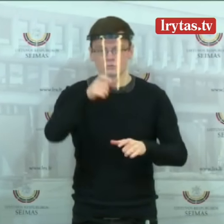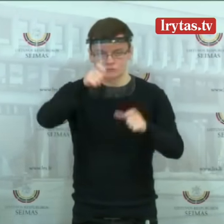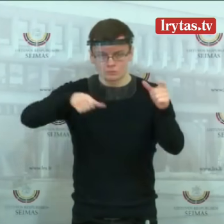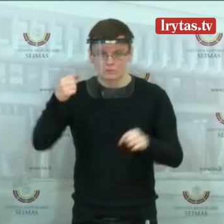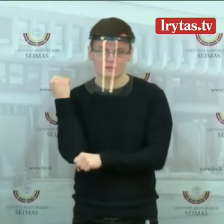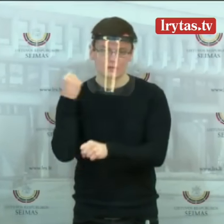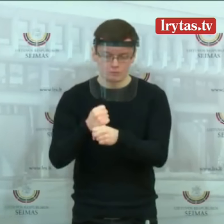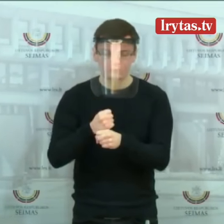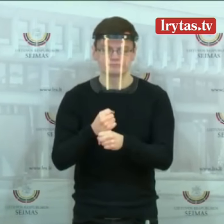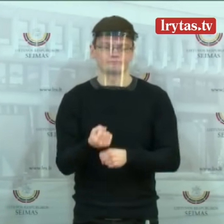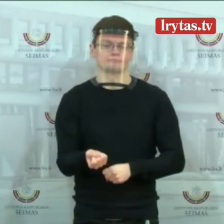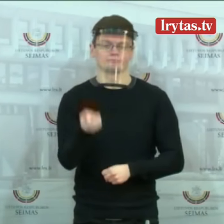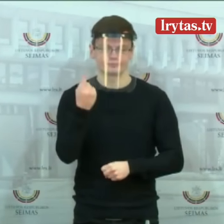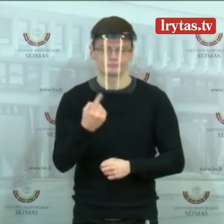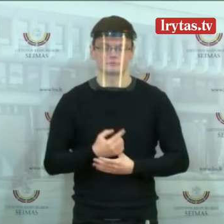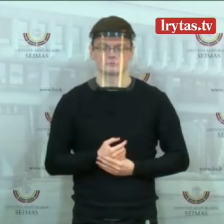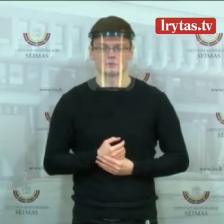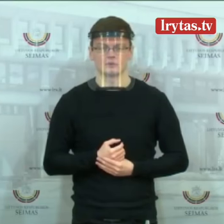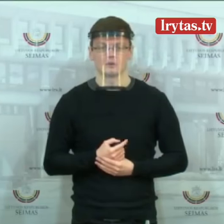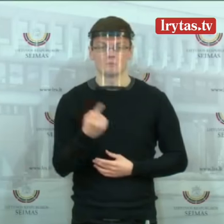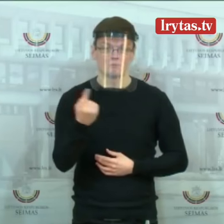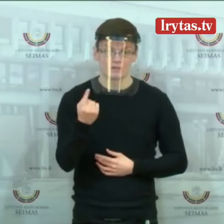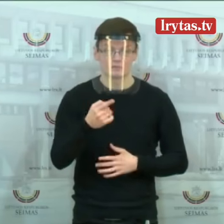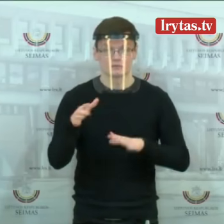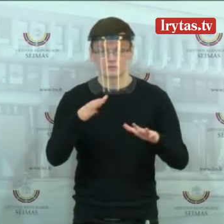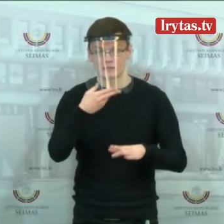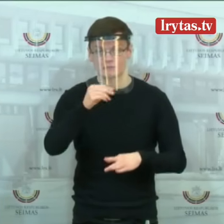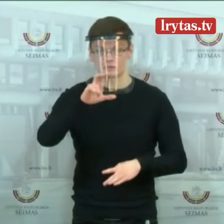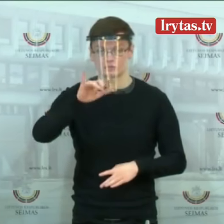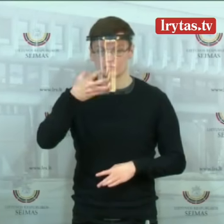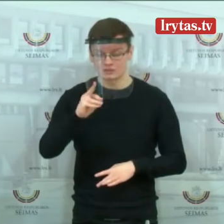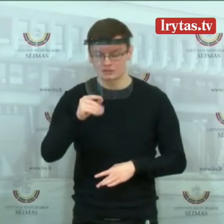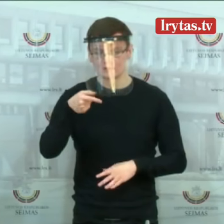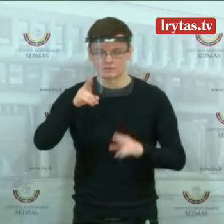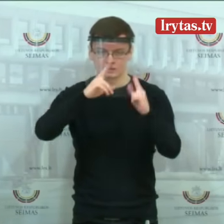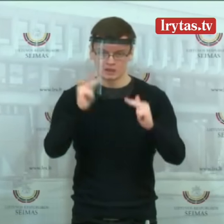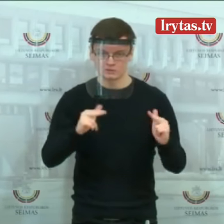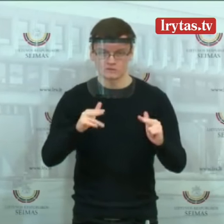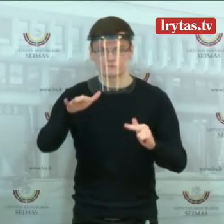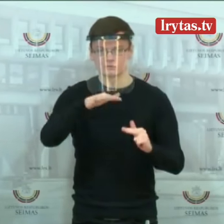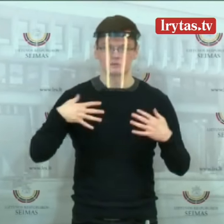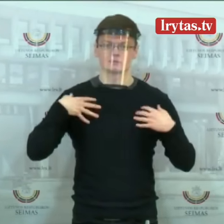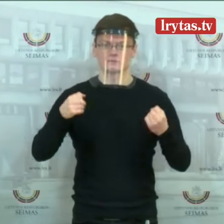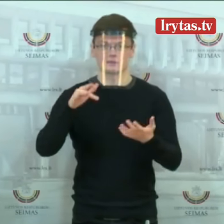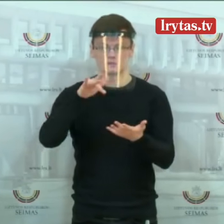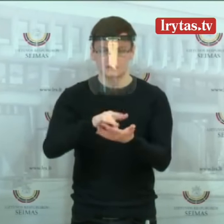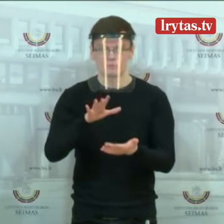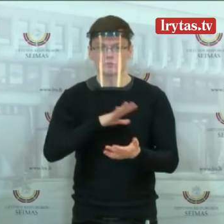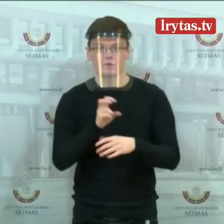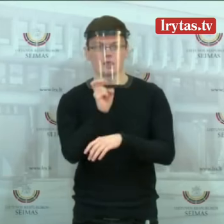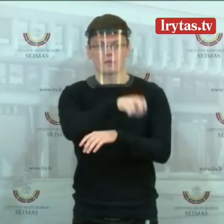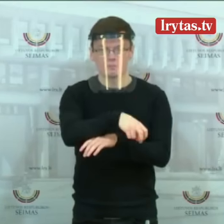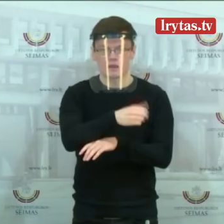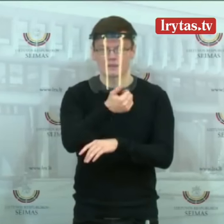buvo patys pirmieji atvejai Nemenčinėje fiksuoti, Nacionalinio visuomenės sveikatos centro specialistai jau buvo nuvykę į Antavilių pensionatą.